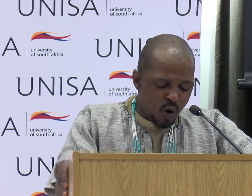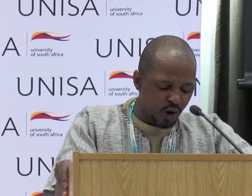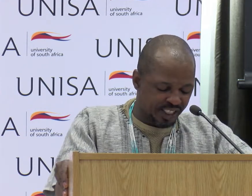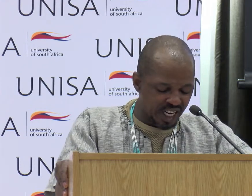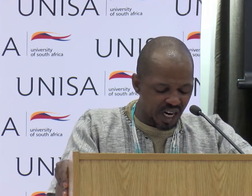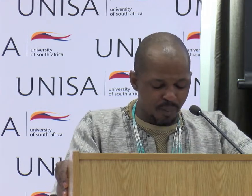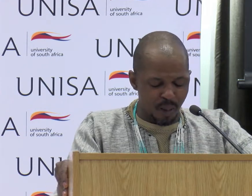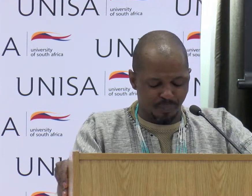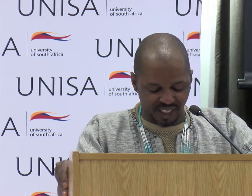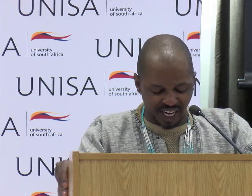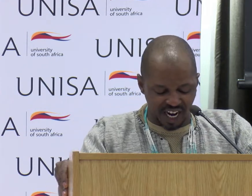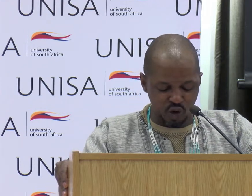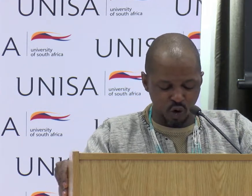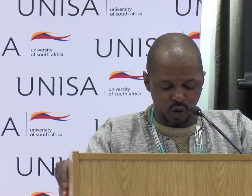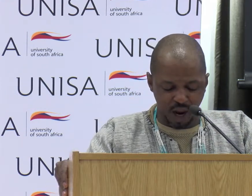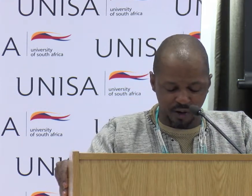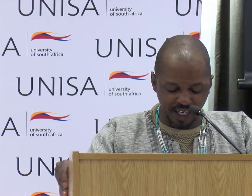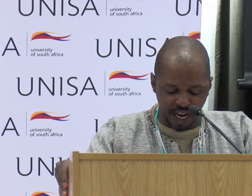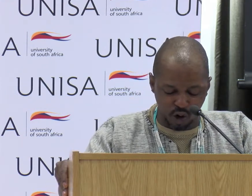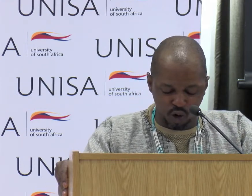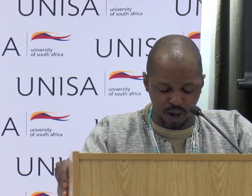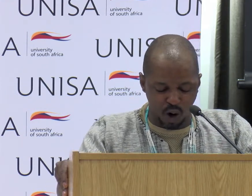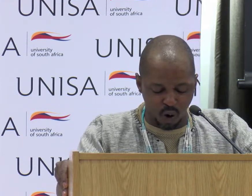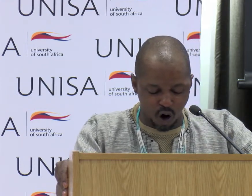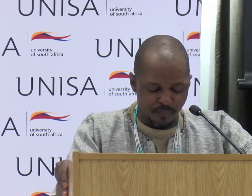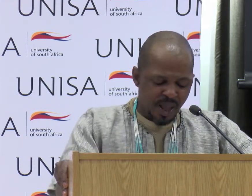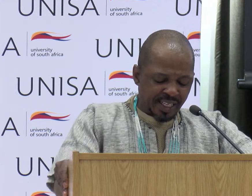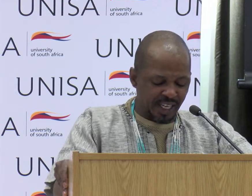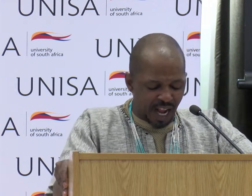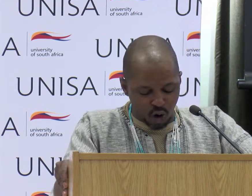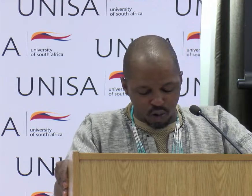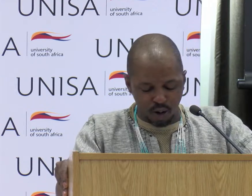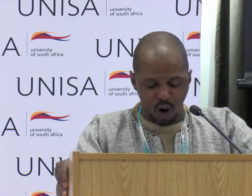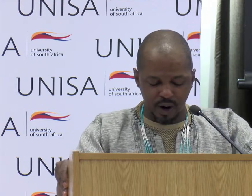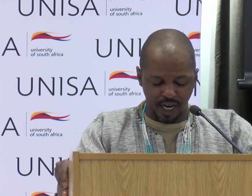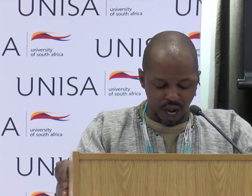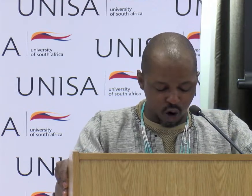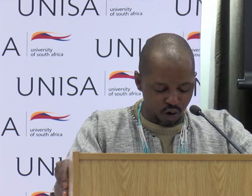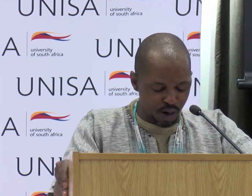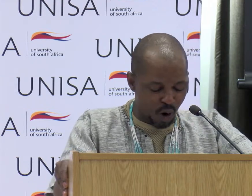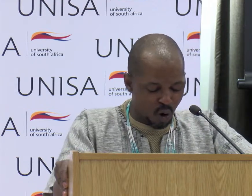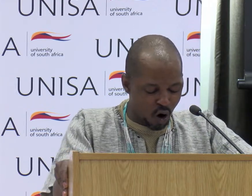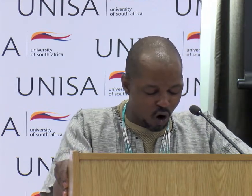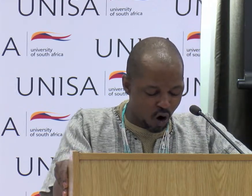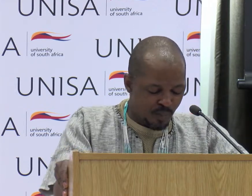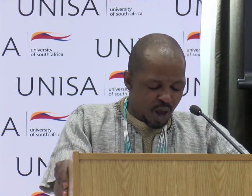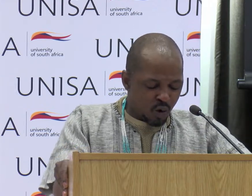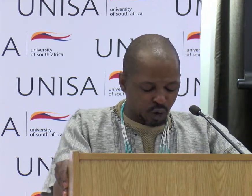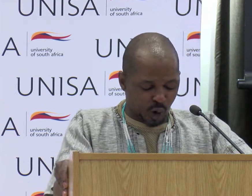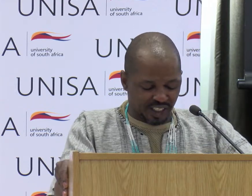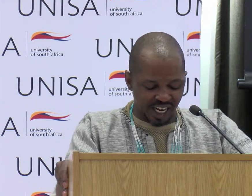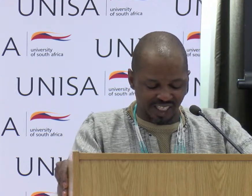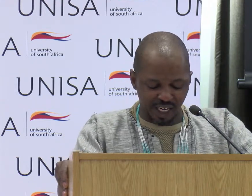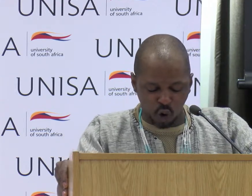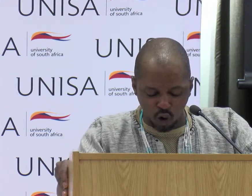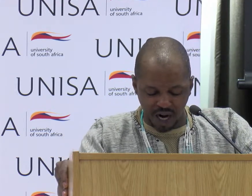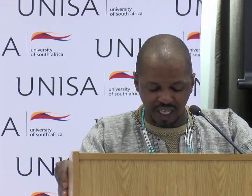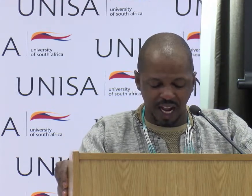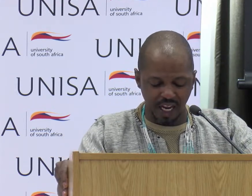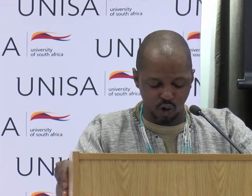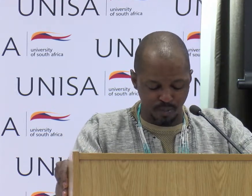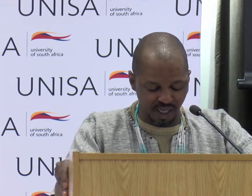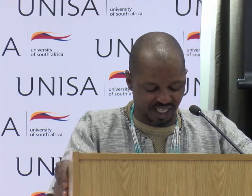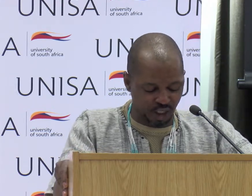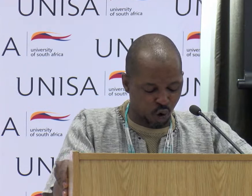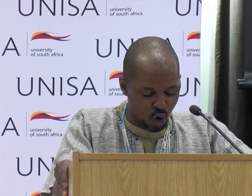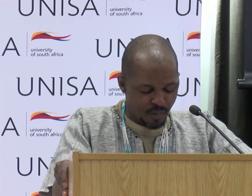lwawo. Uthini ngamabritane anyolukileyo ngenxa yolwimi lwawo, ngenxa yolwimi lwawo, ngenxa yolwimi lwawo. Kodwa thina siyathukwa